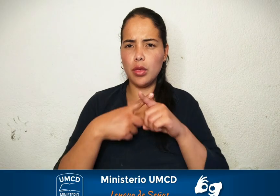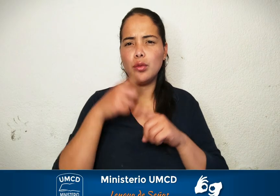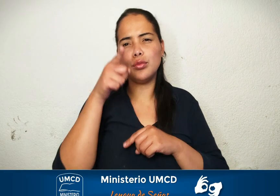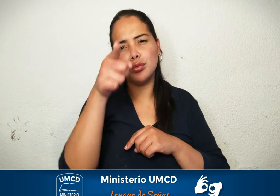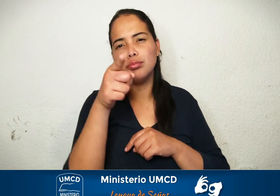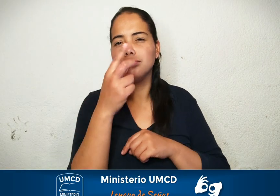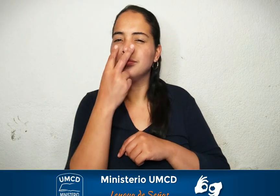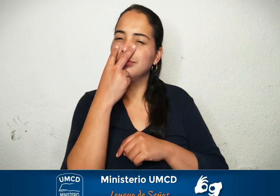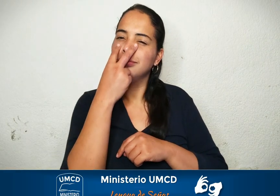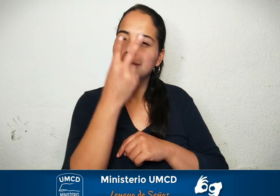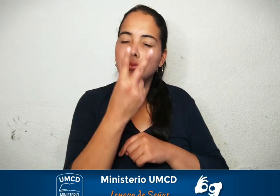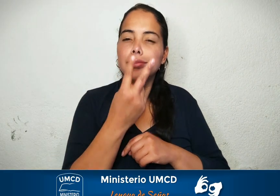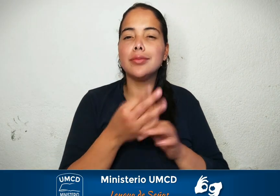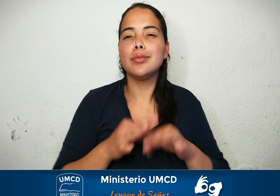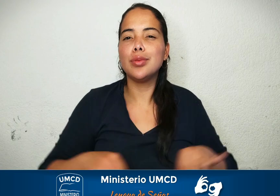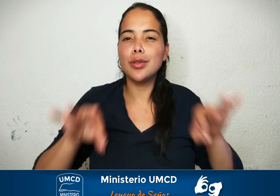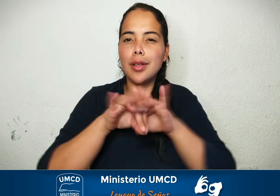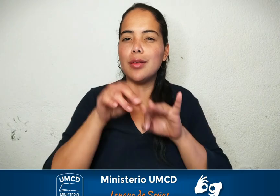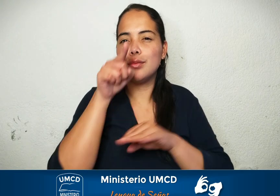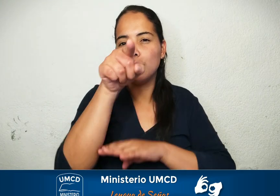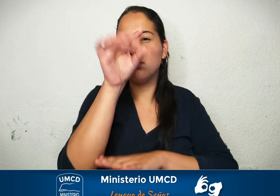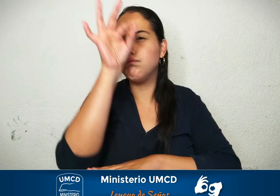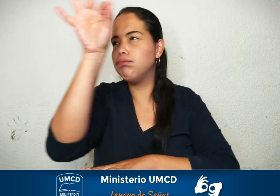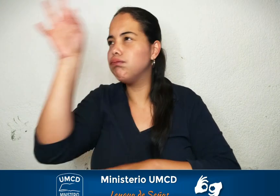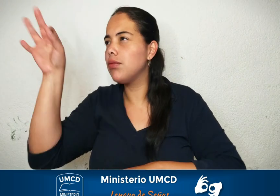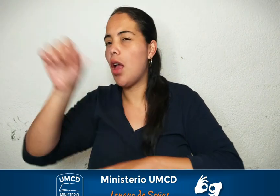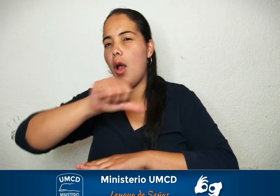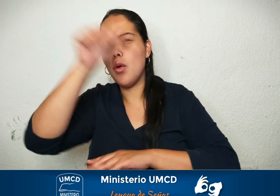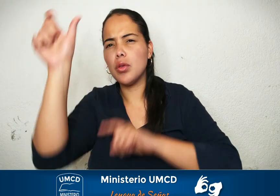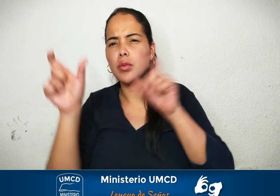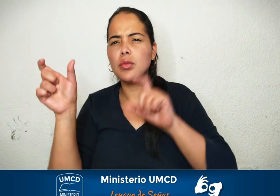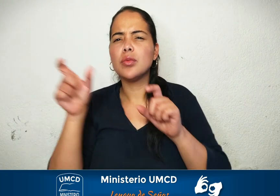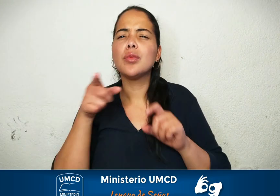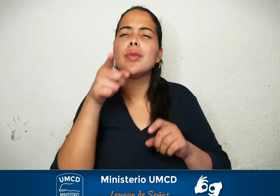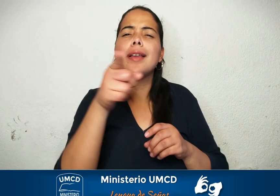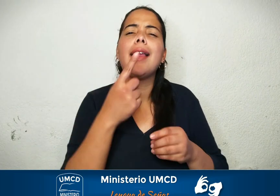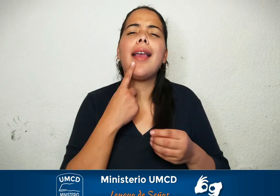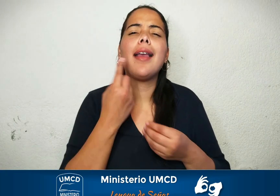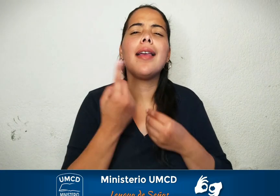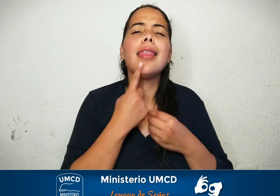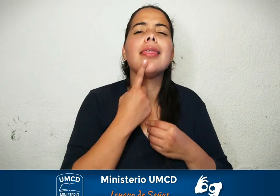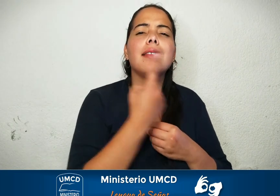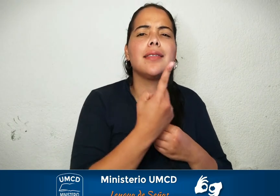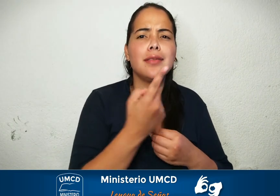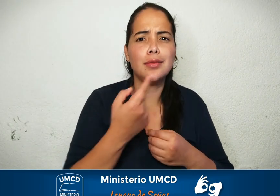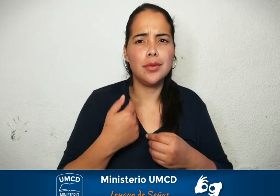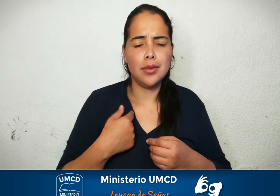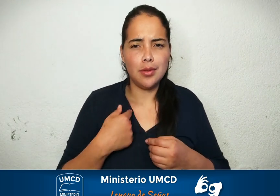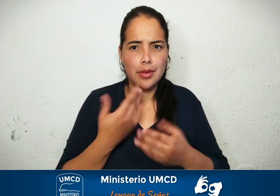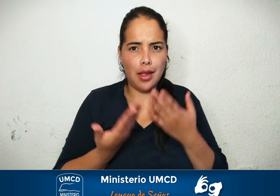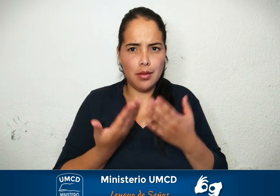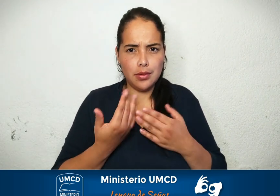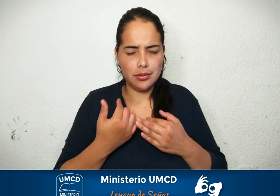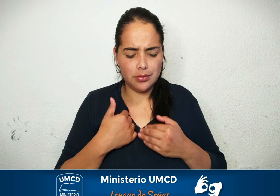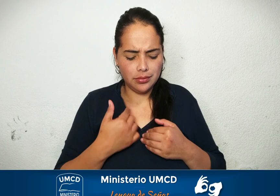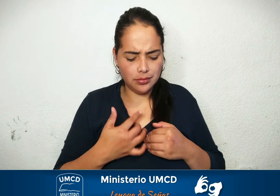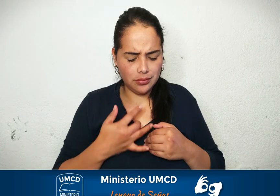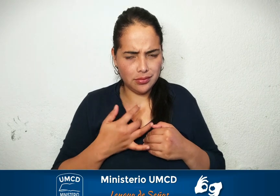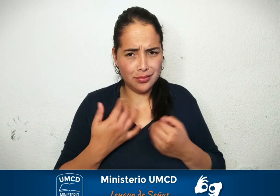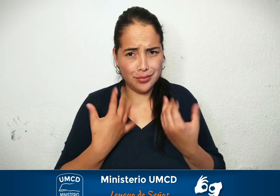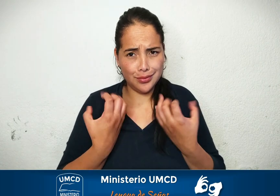Cuando usted escucha que hay que llevar el Evangelio a otras personas, ¿cuál es su respuesta realmente en su interior?